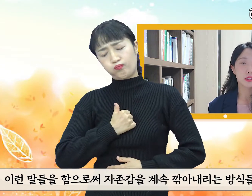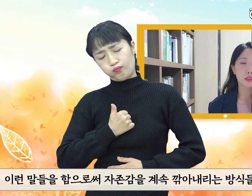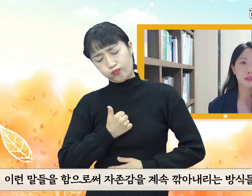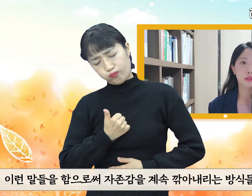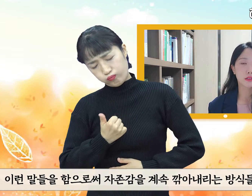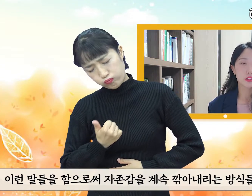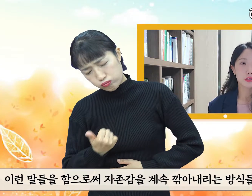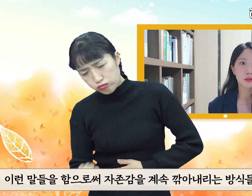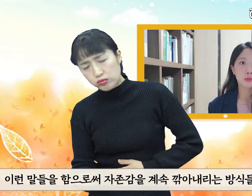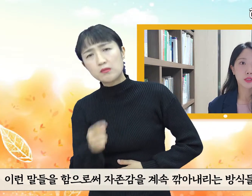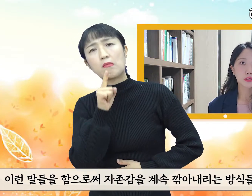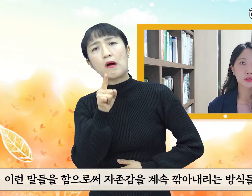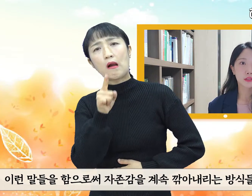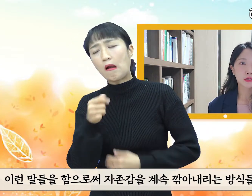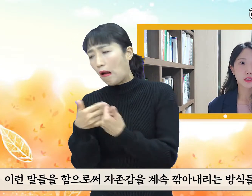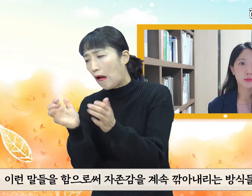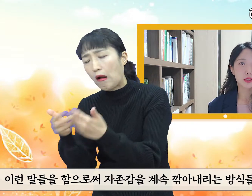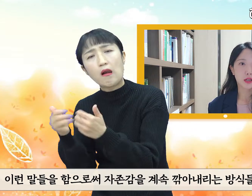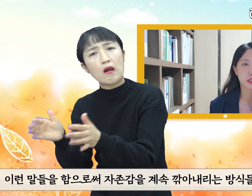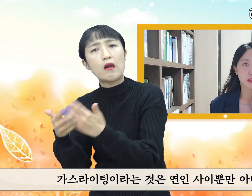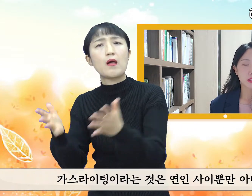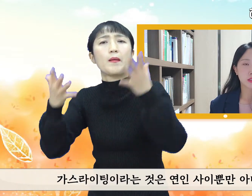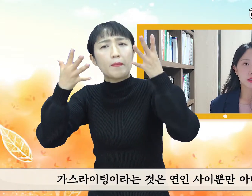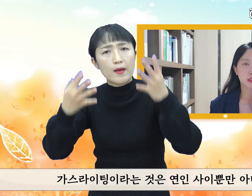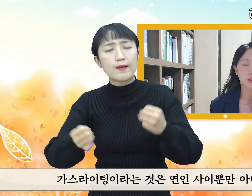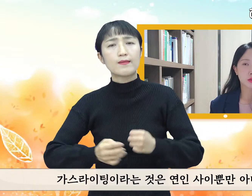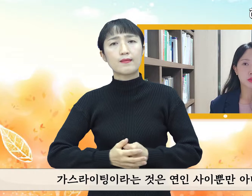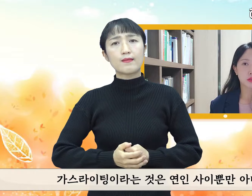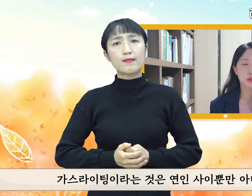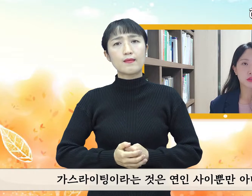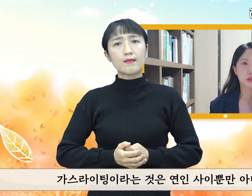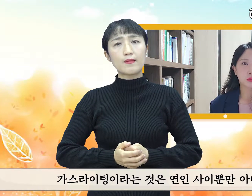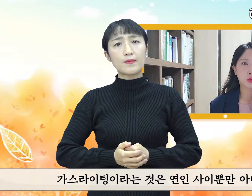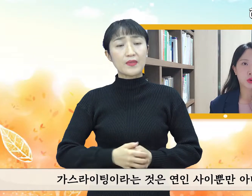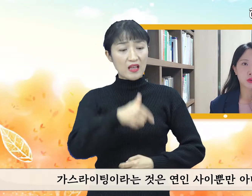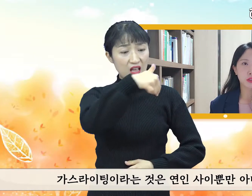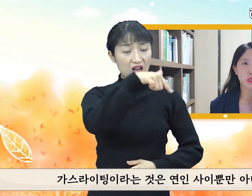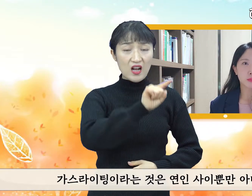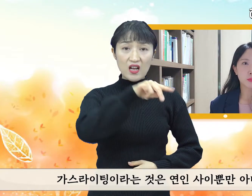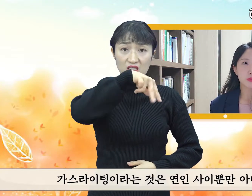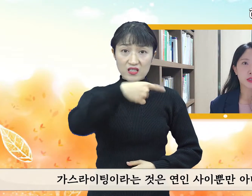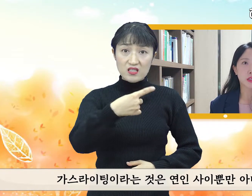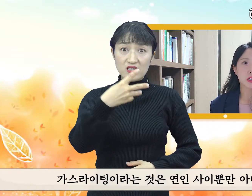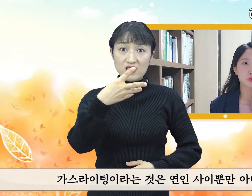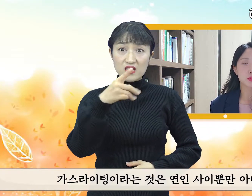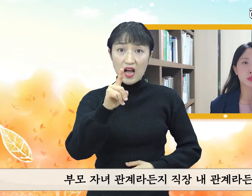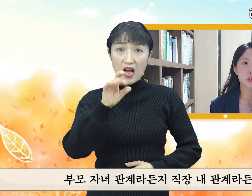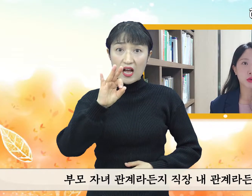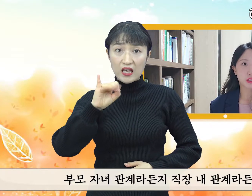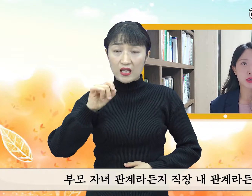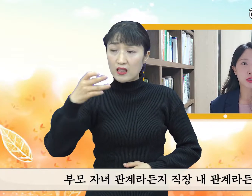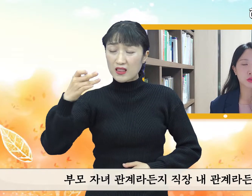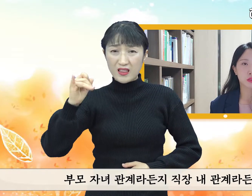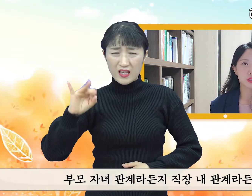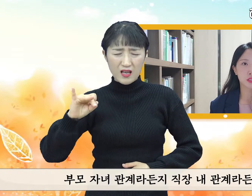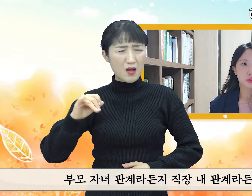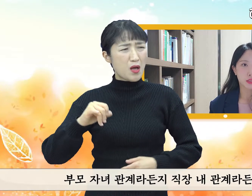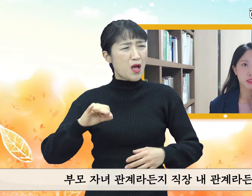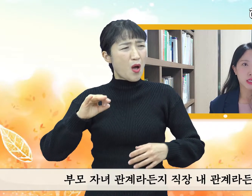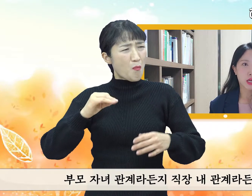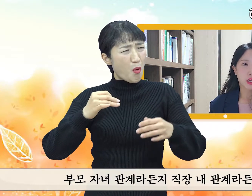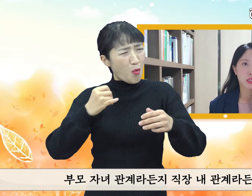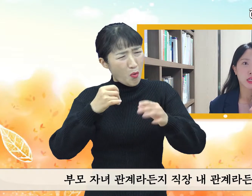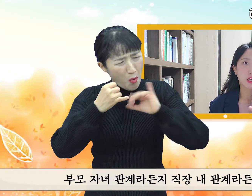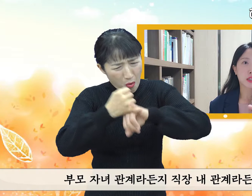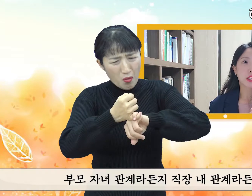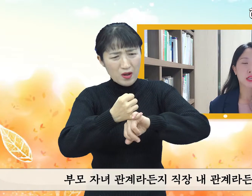깎아내리는 그러한 방식들을 쓰게 됩니다. 가스라이팅이라는 거는 뭐 연인 사이뿐만 아니라 부모 자녀 관계라든지 뭐